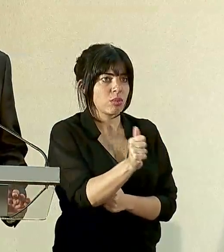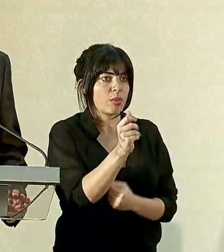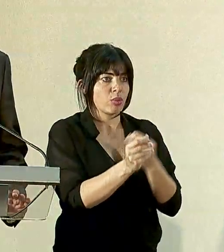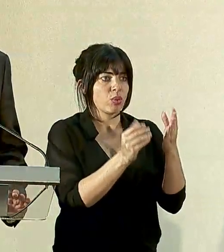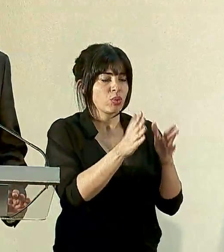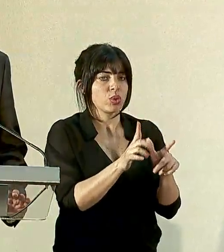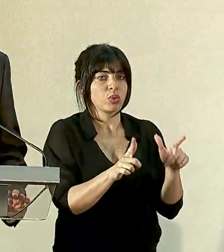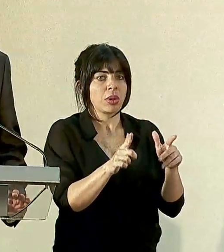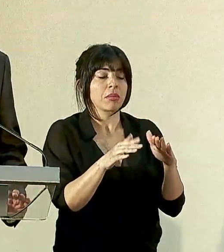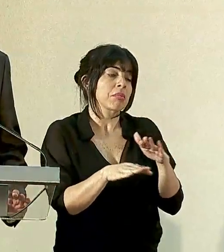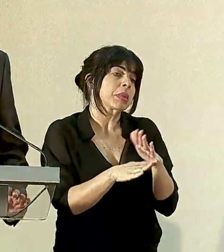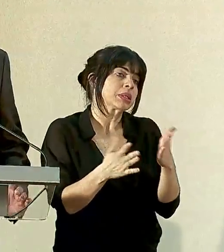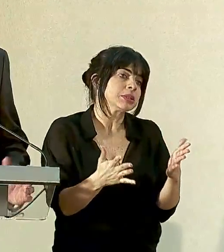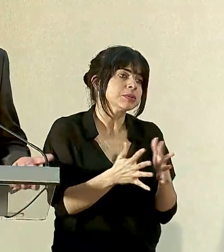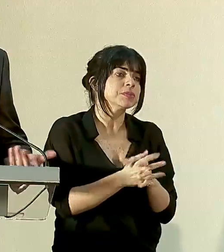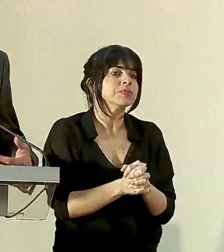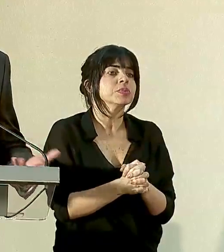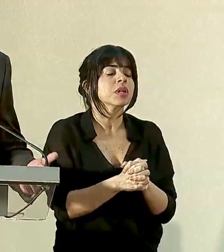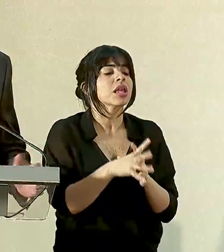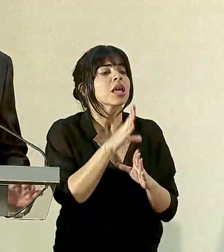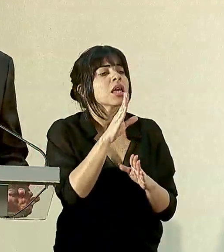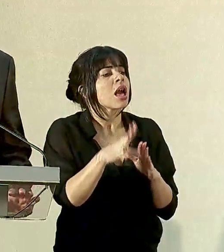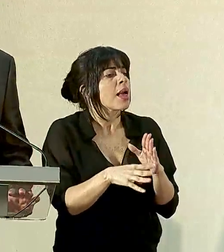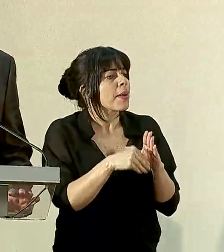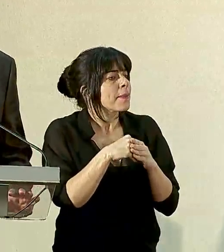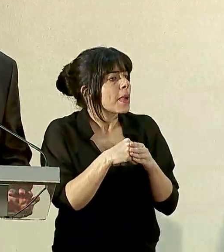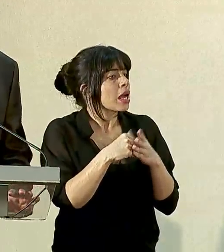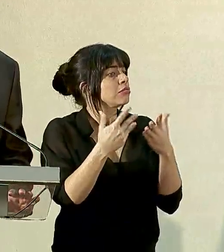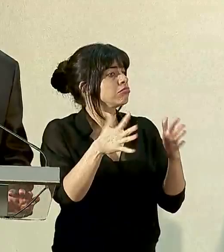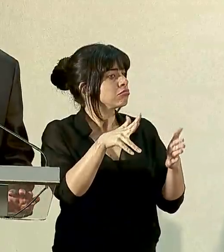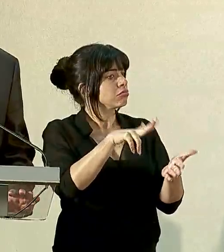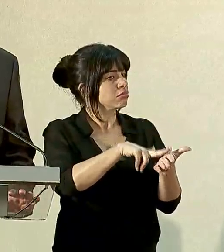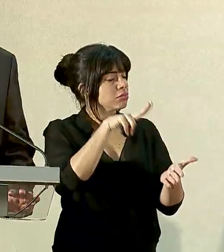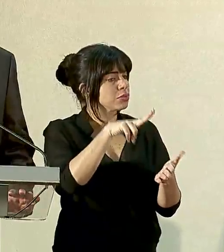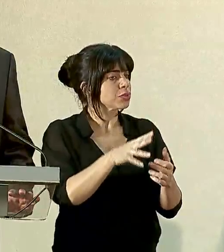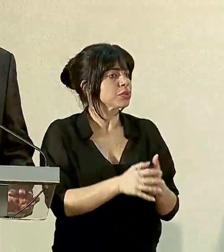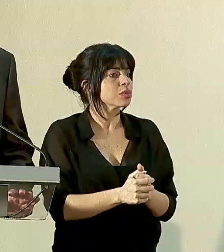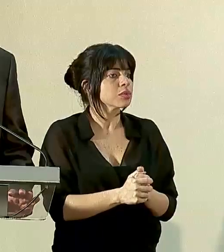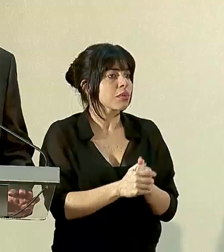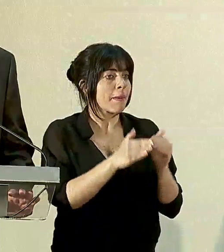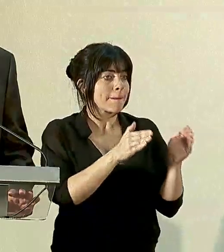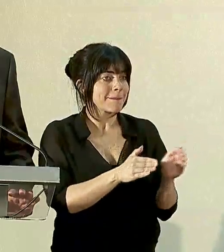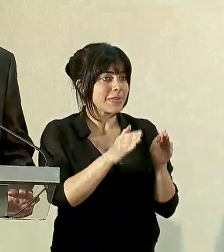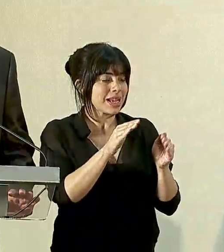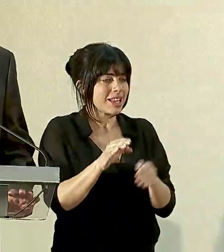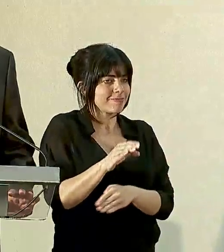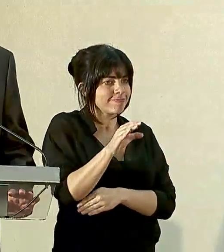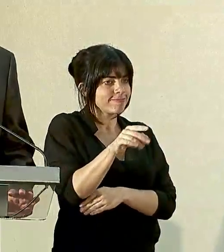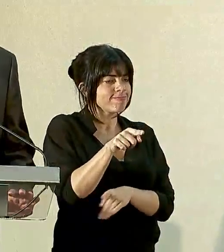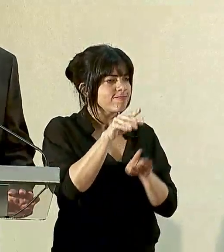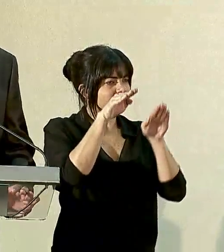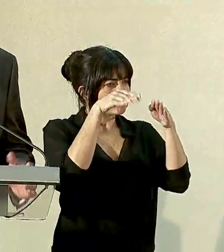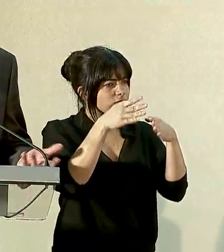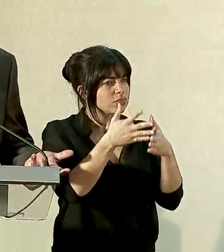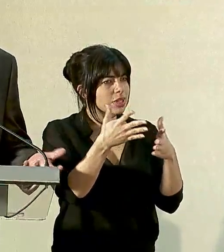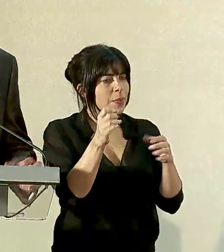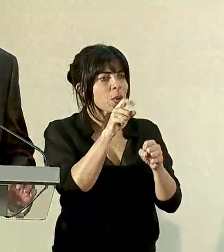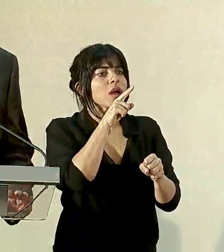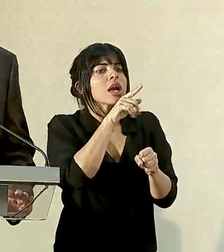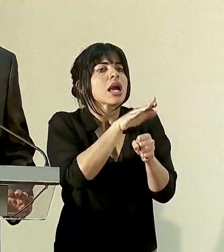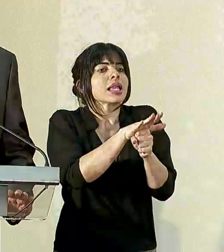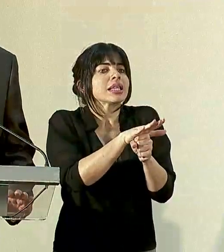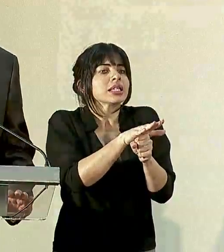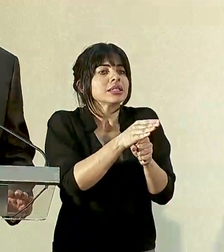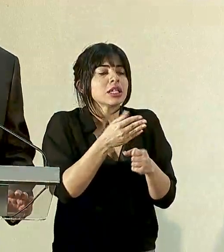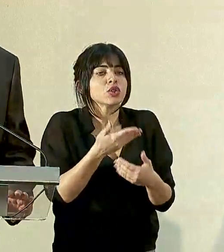de la zona, básicamente. Y además se han aprobado planes de inversión enfocados a garantizar